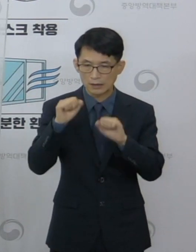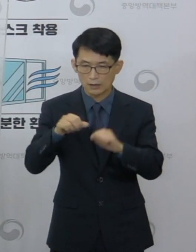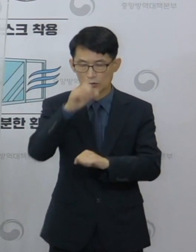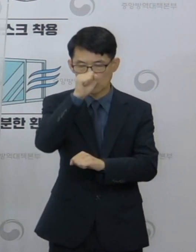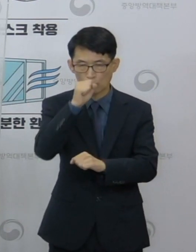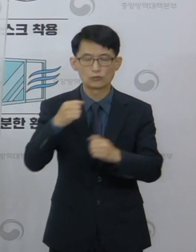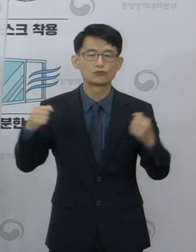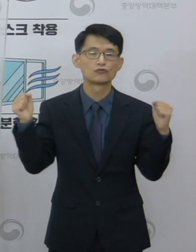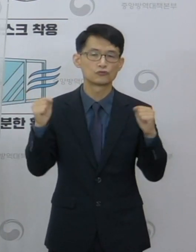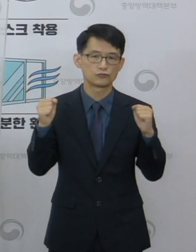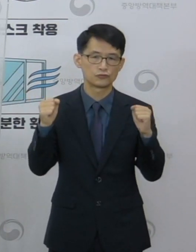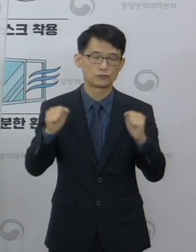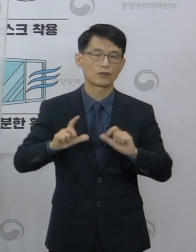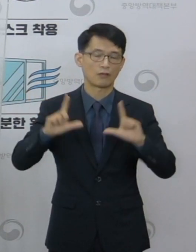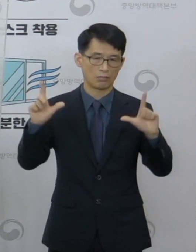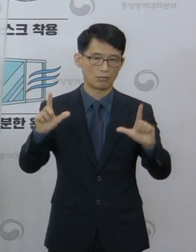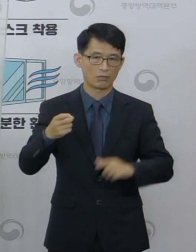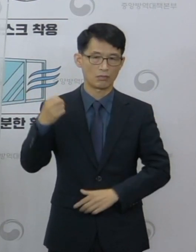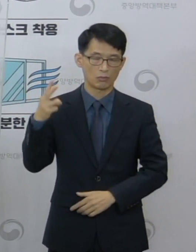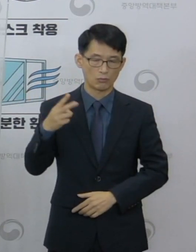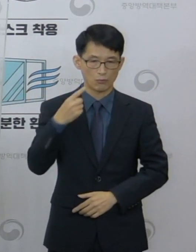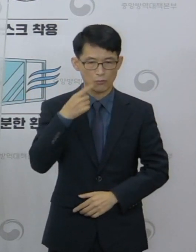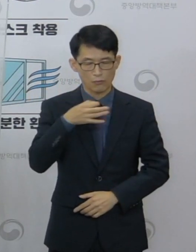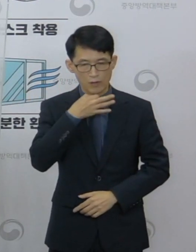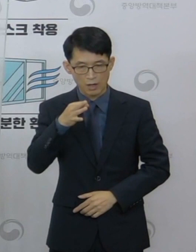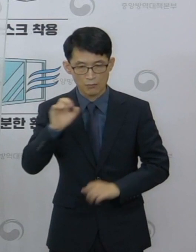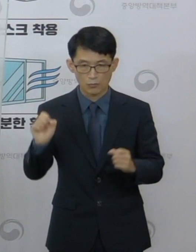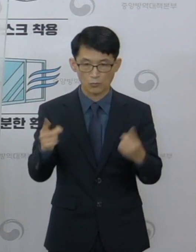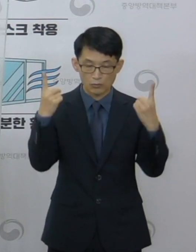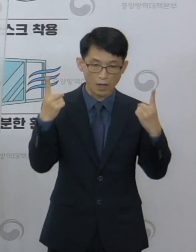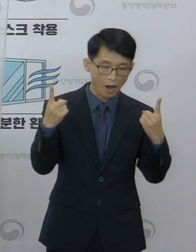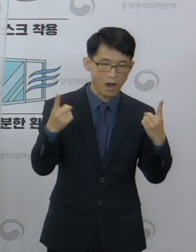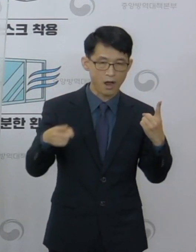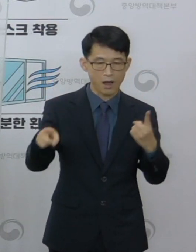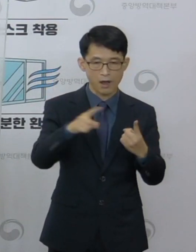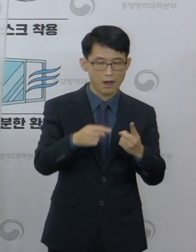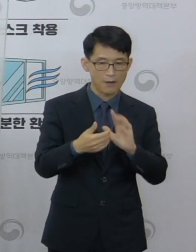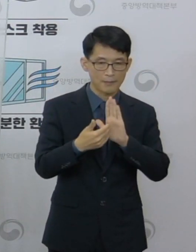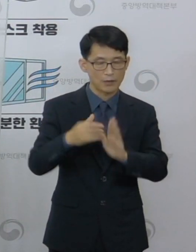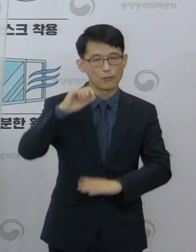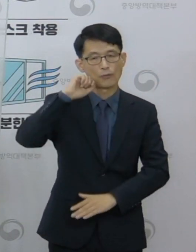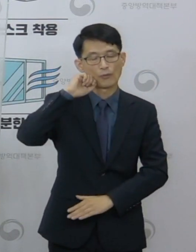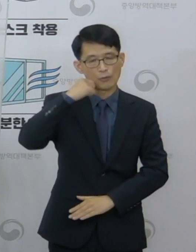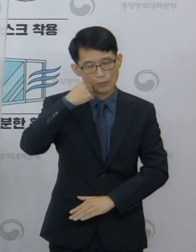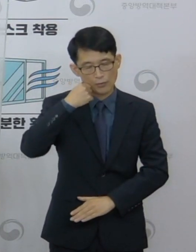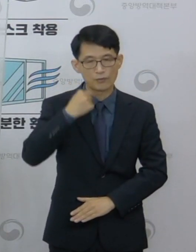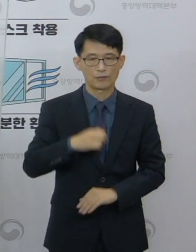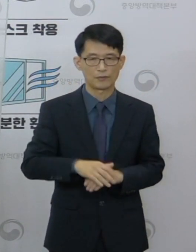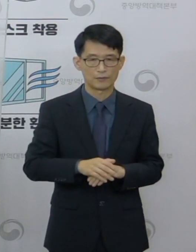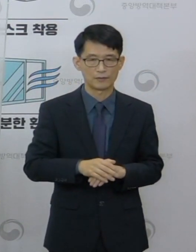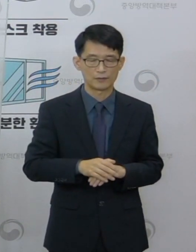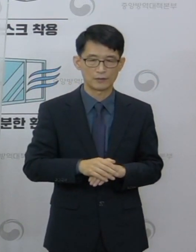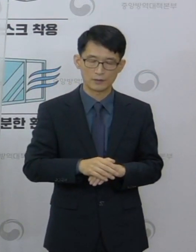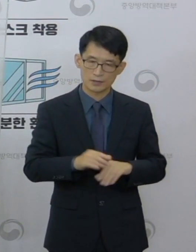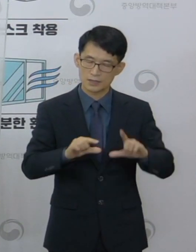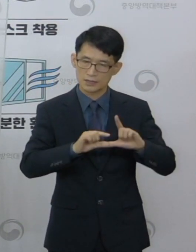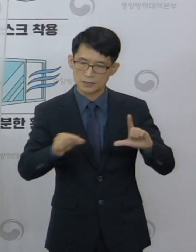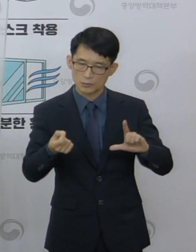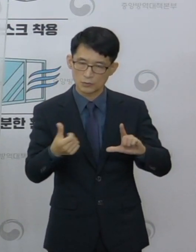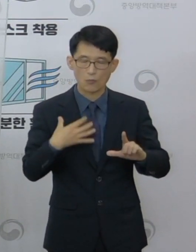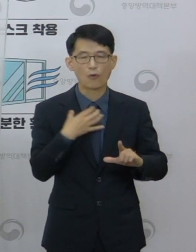깜 등 만약 동시 유행 한다면 방역에 혼선이 나타날 가능성 큼 일부 불안 용인은